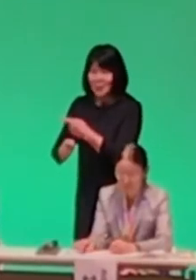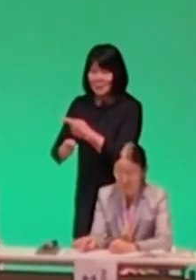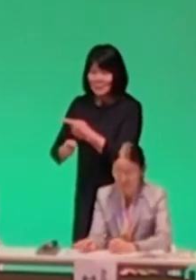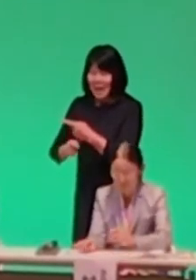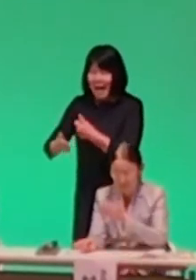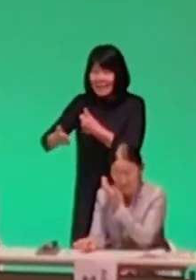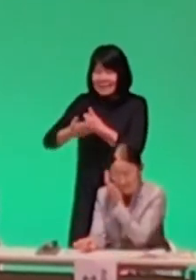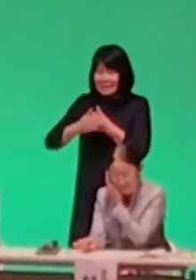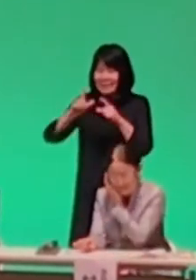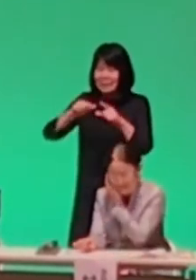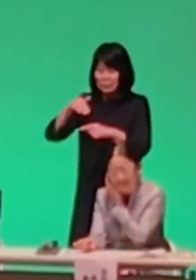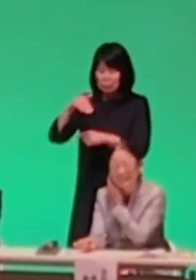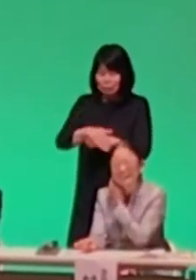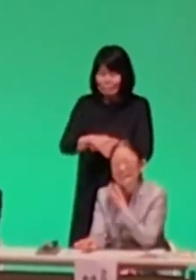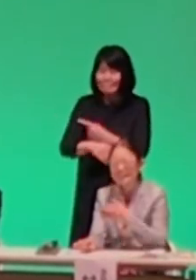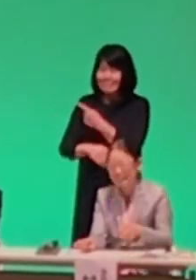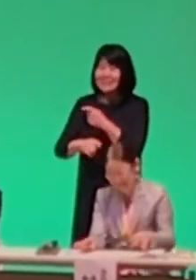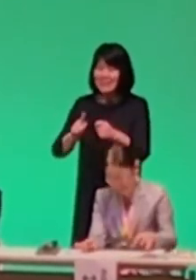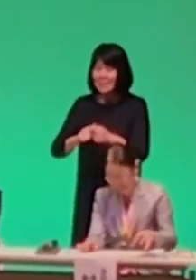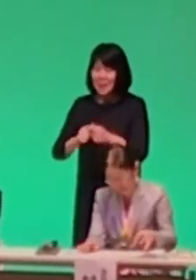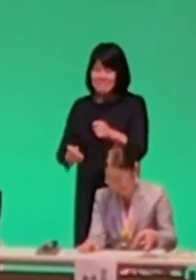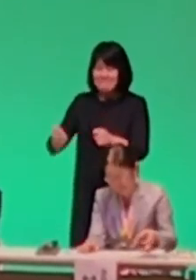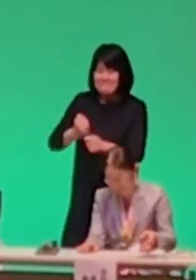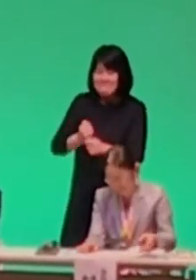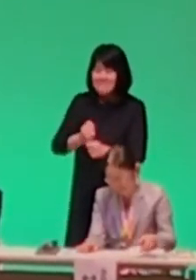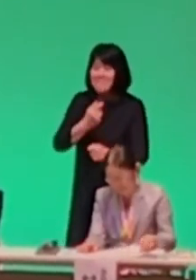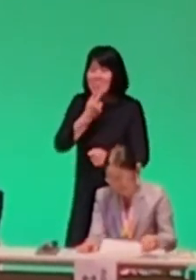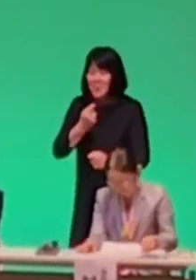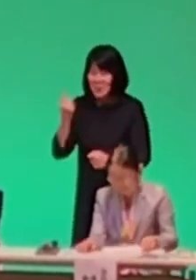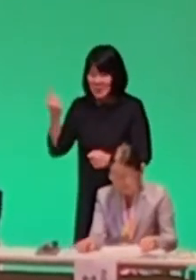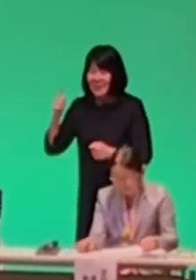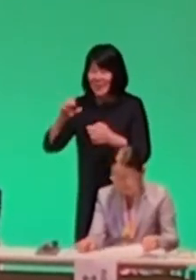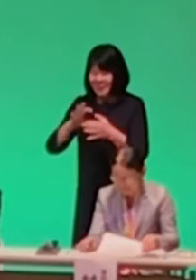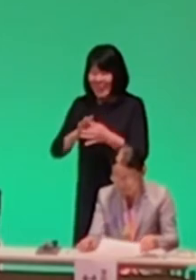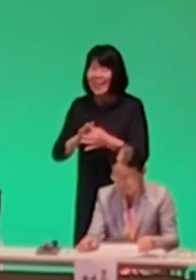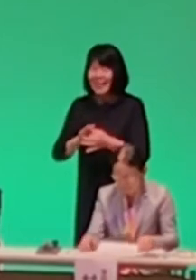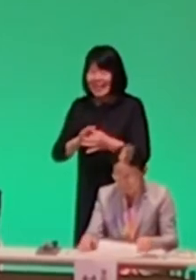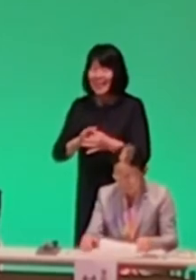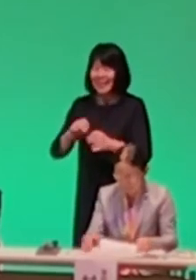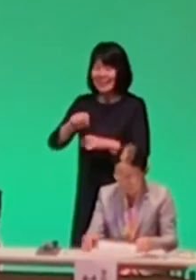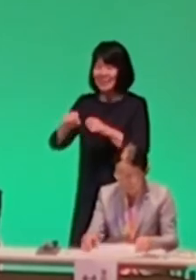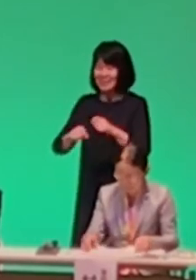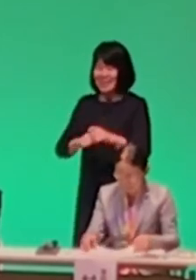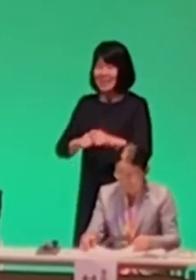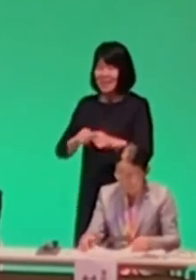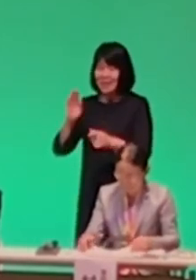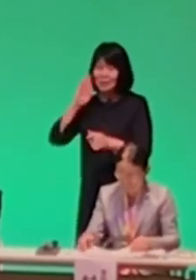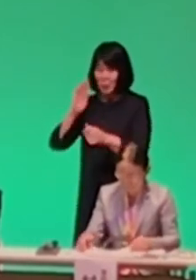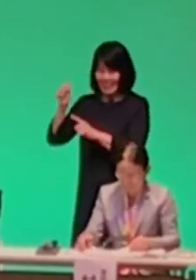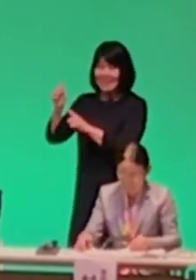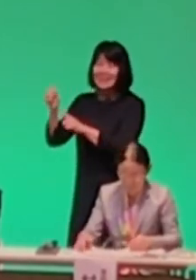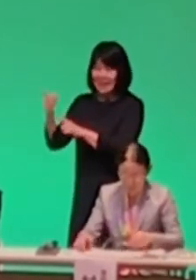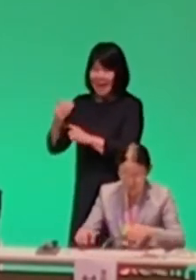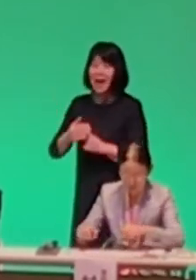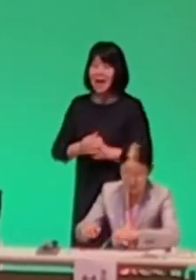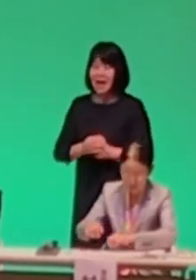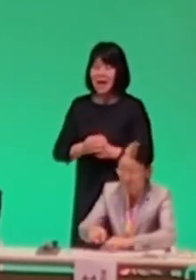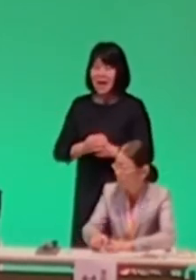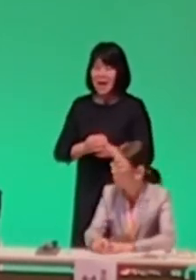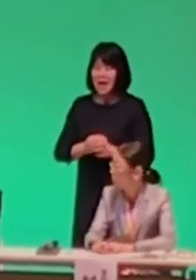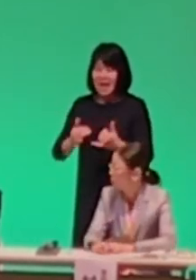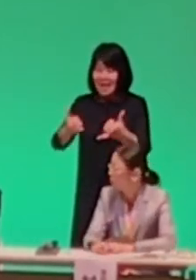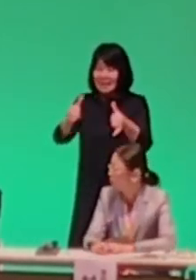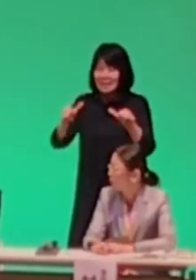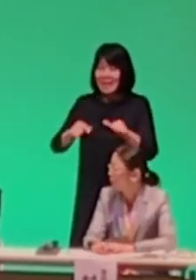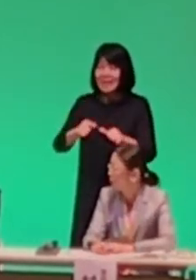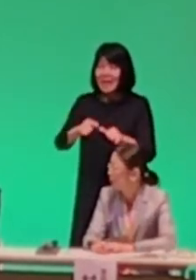率が下がってしまって、どうにかしなくちゃなんないっていう時期だったので、逆に総理の方から、世間で